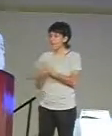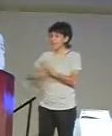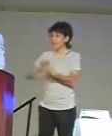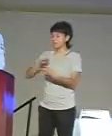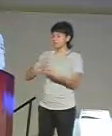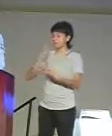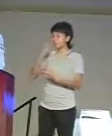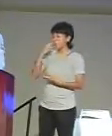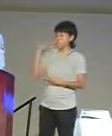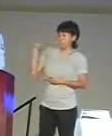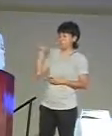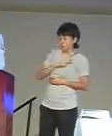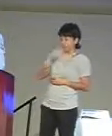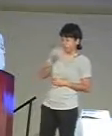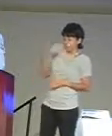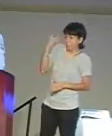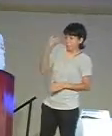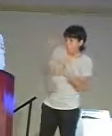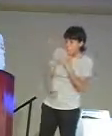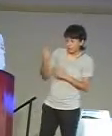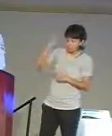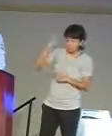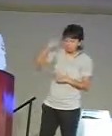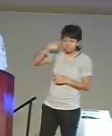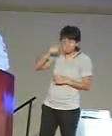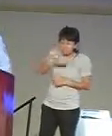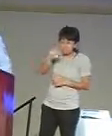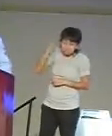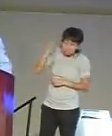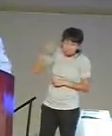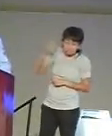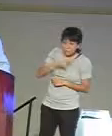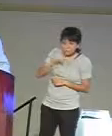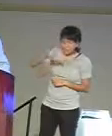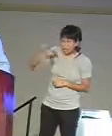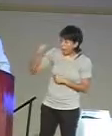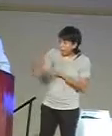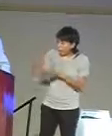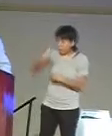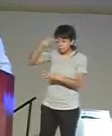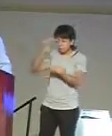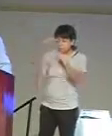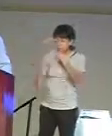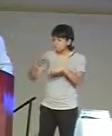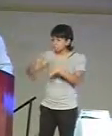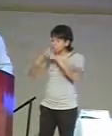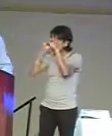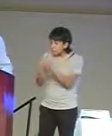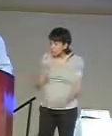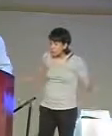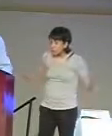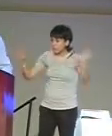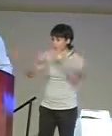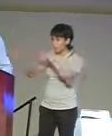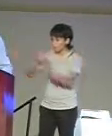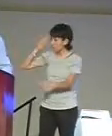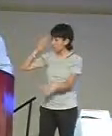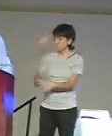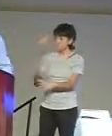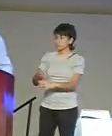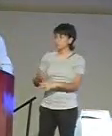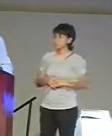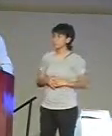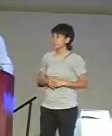asfixia representan las más importantes y finalmente las